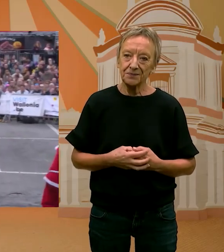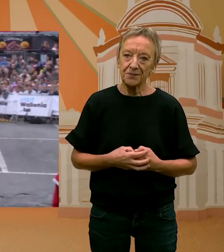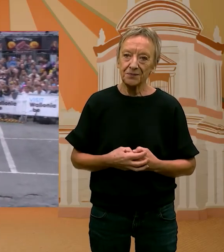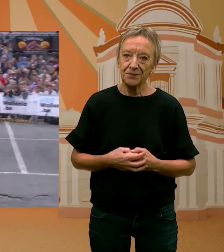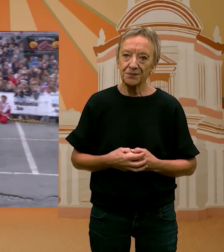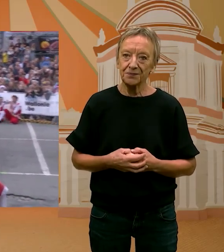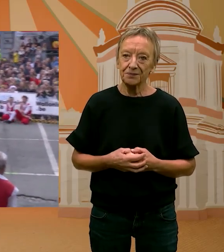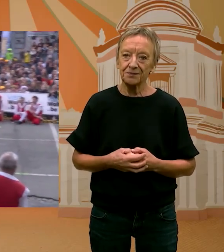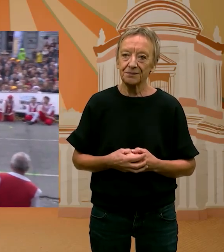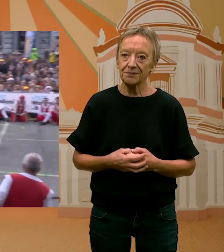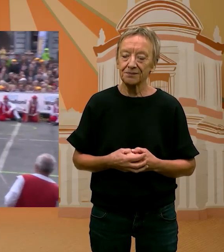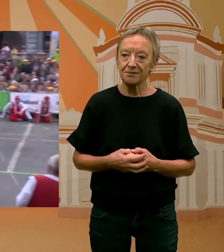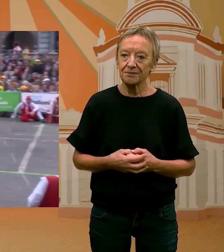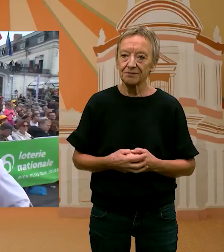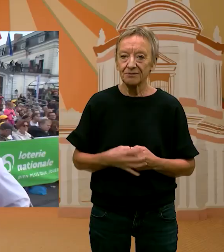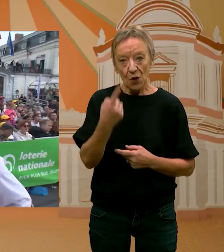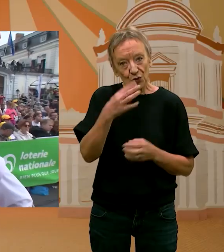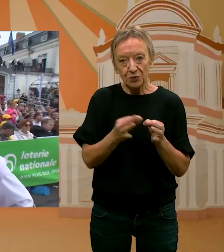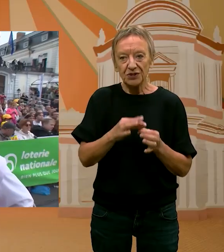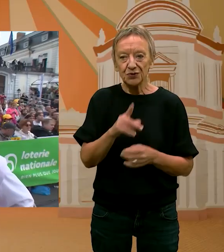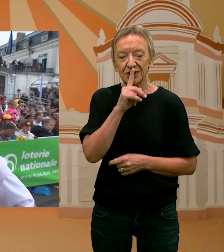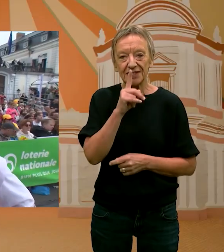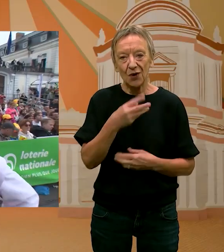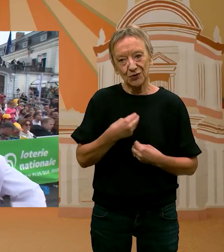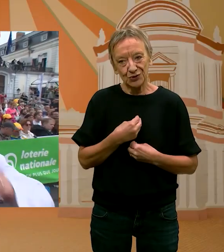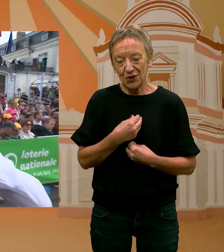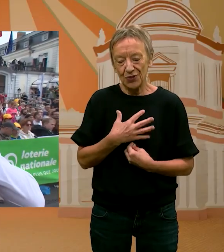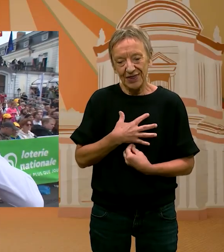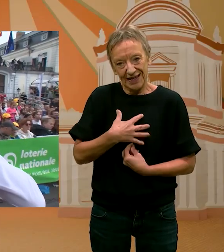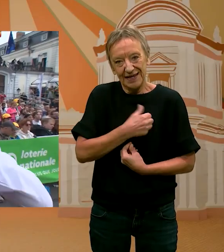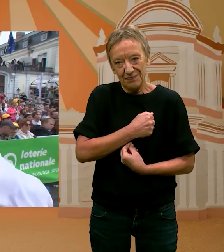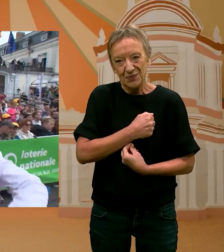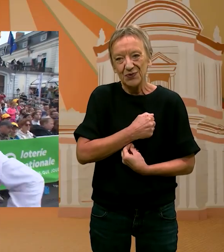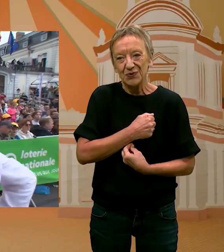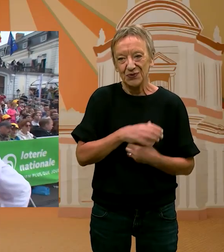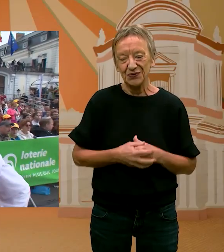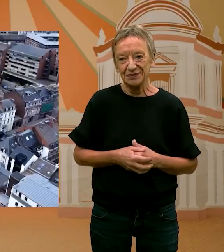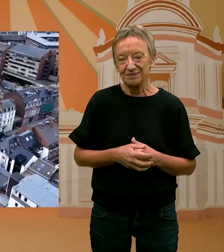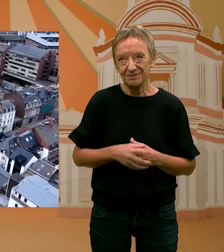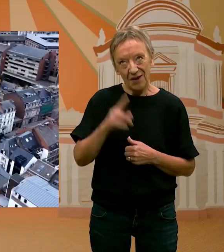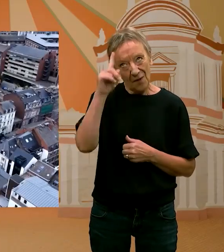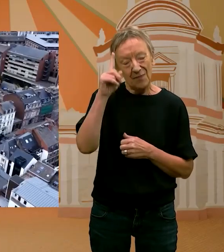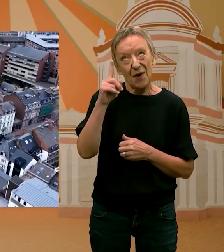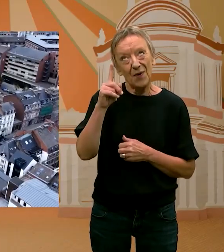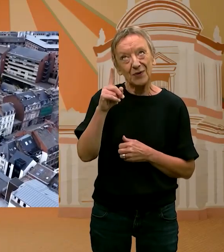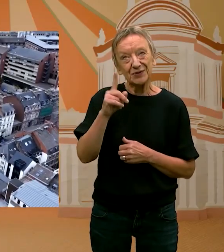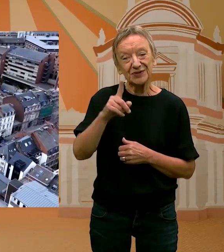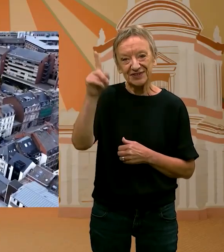La minute de silence m'a vraiment ému. J'étais vraiment des grosses pensées pour lui. Je t'ai vu te retourner vers le ciel et regarder en